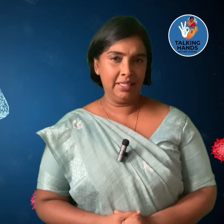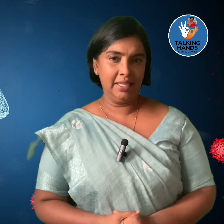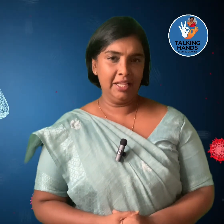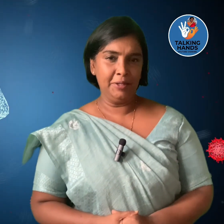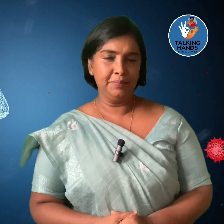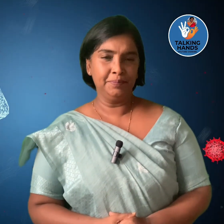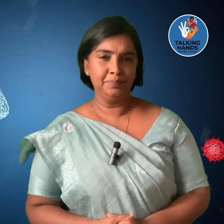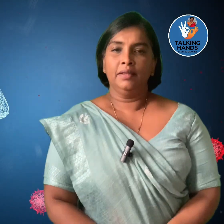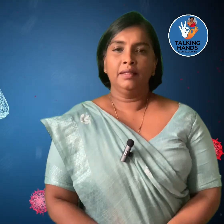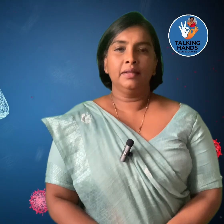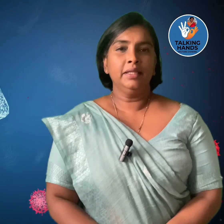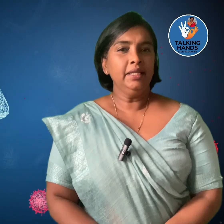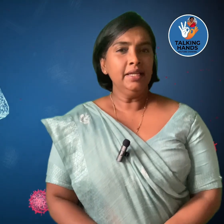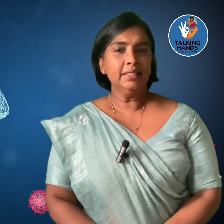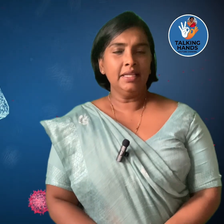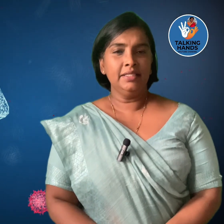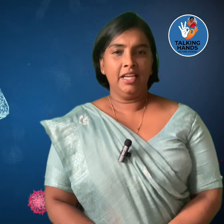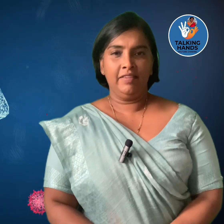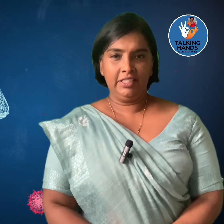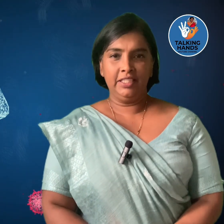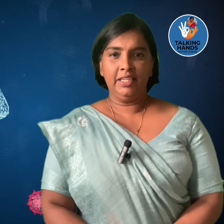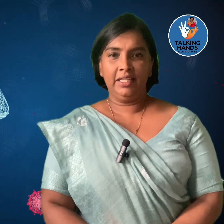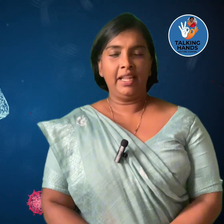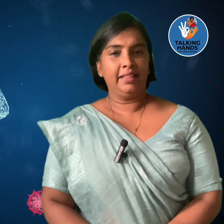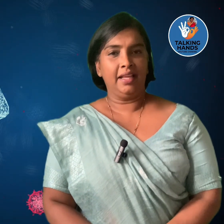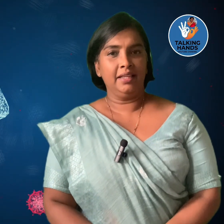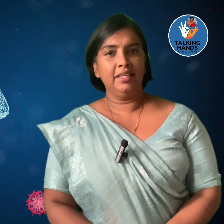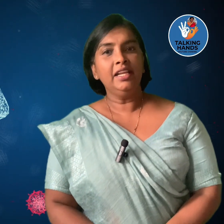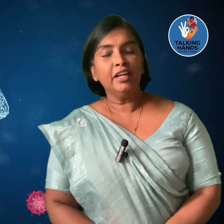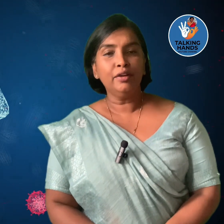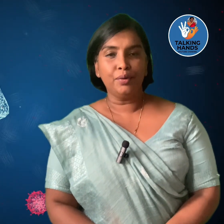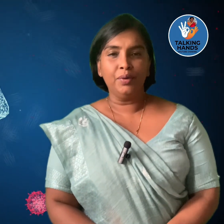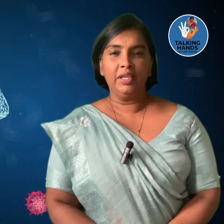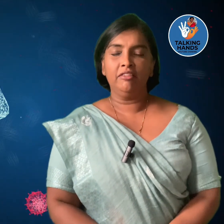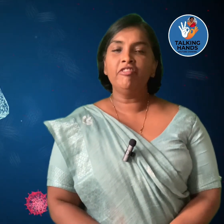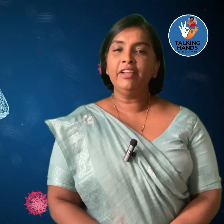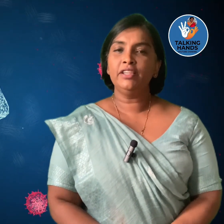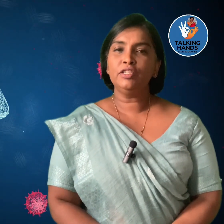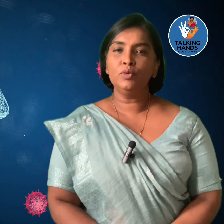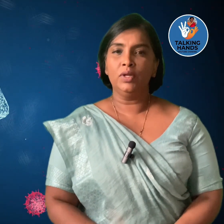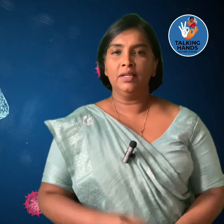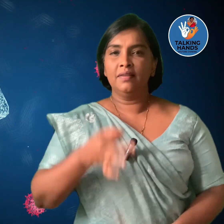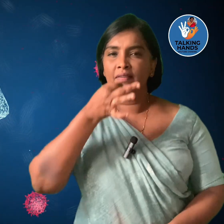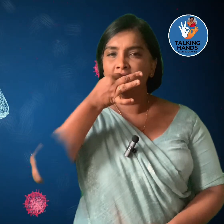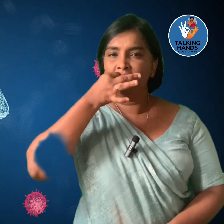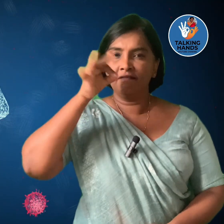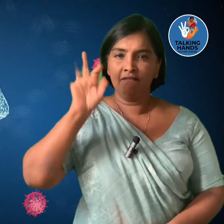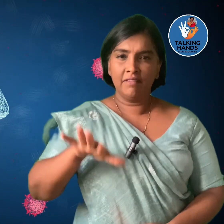කියලා. ඊළඟ සංඥා වචනය නැත්තම් ඊළඟ රෝගය වෛරස් උණ.